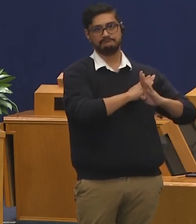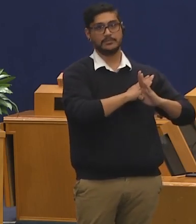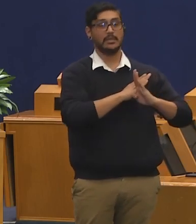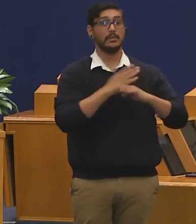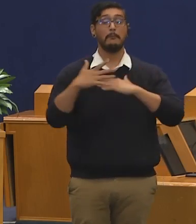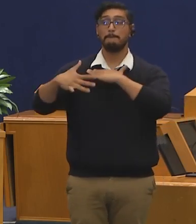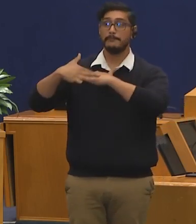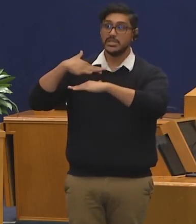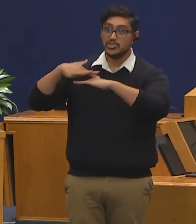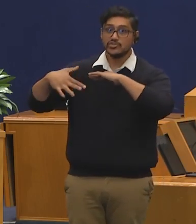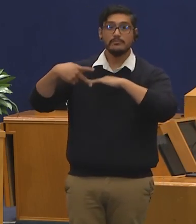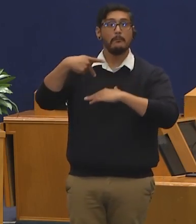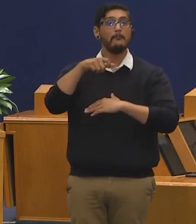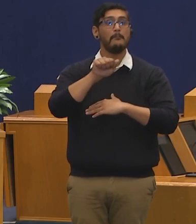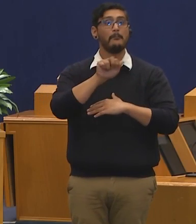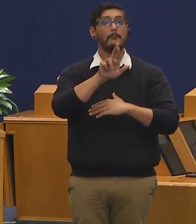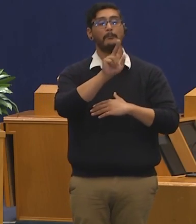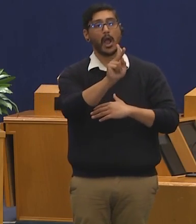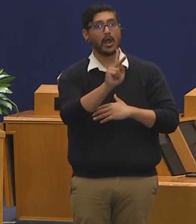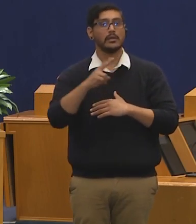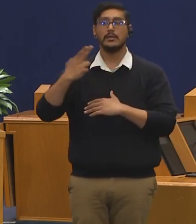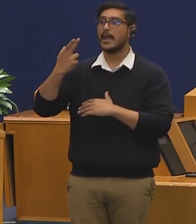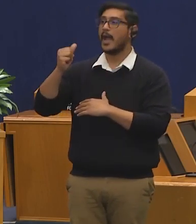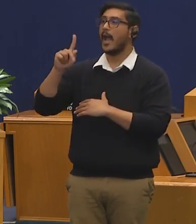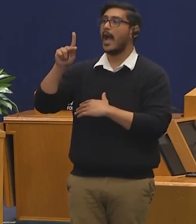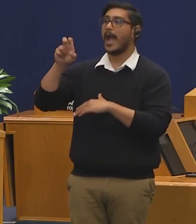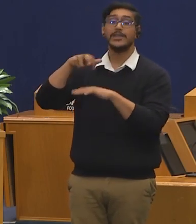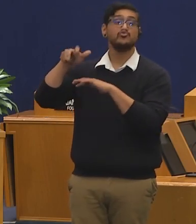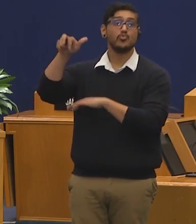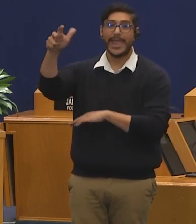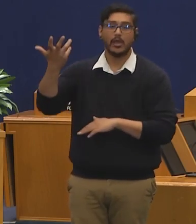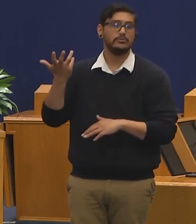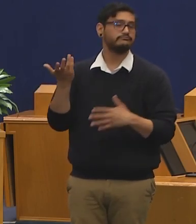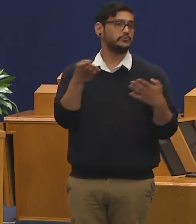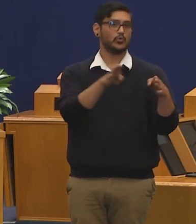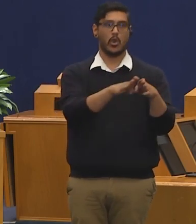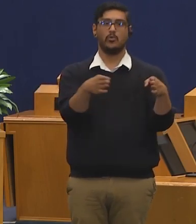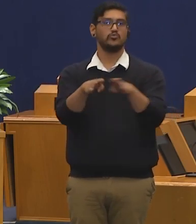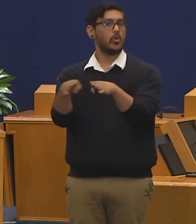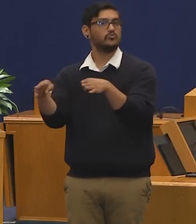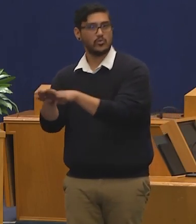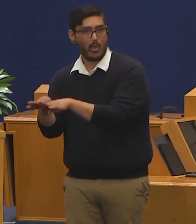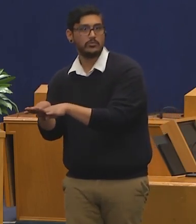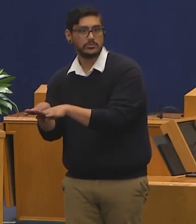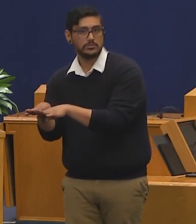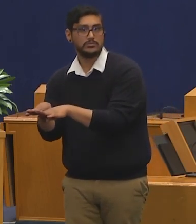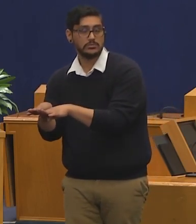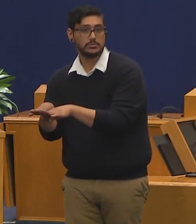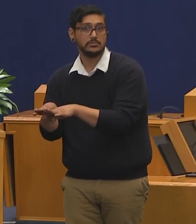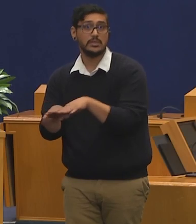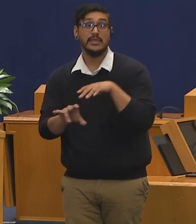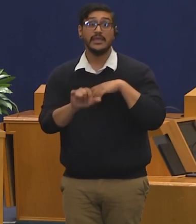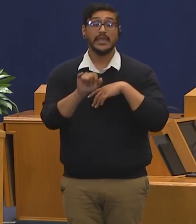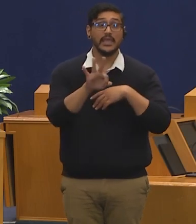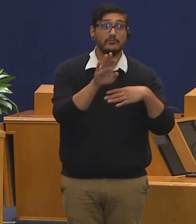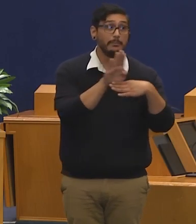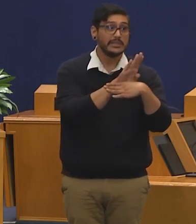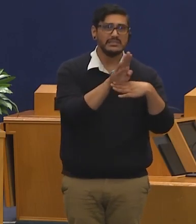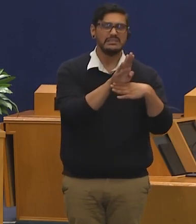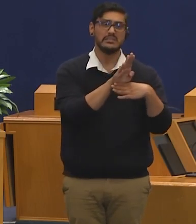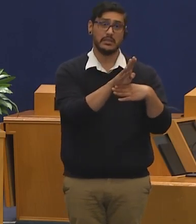y parques infantiles permanecerán cerrados y todas las empresas no esenciales continuarán